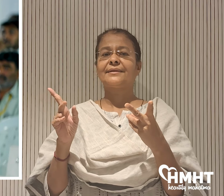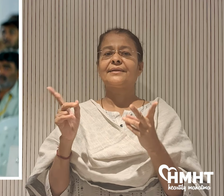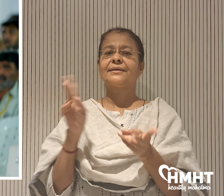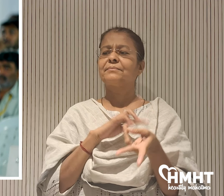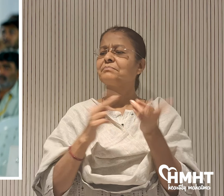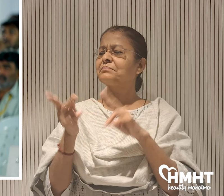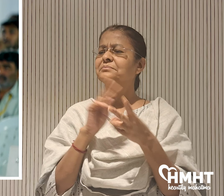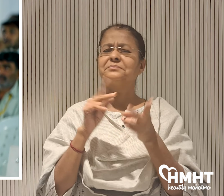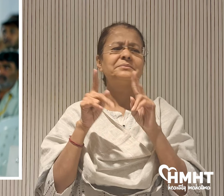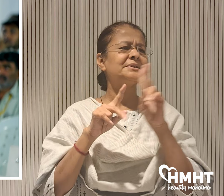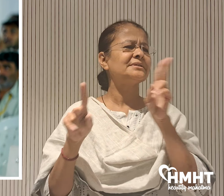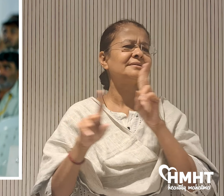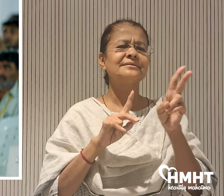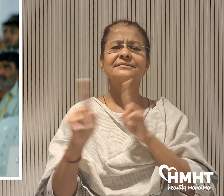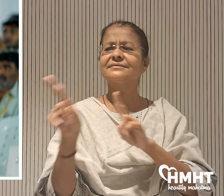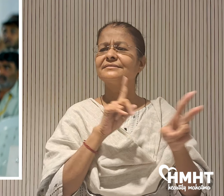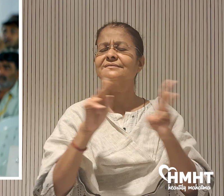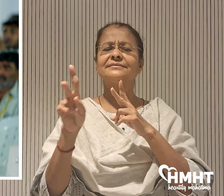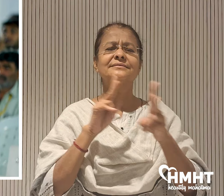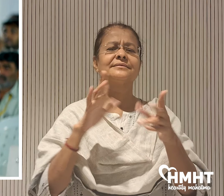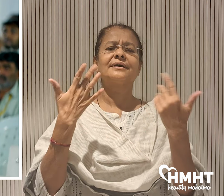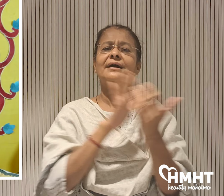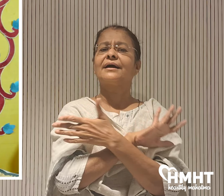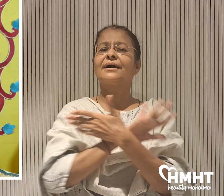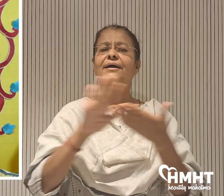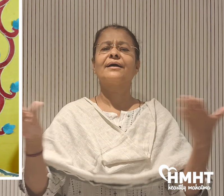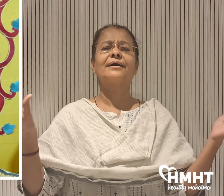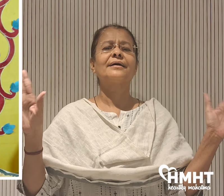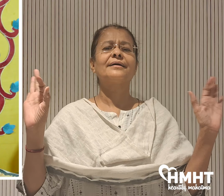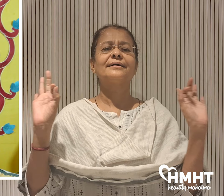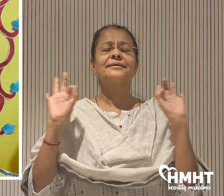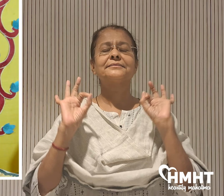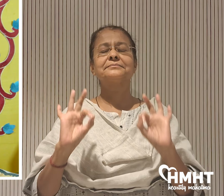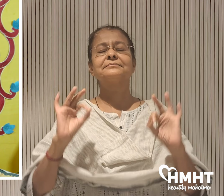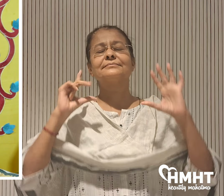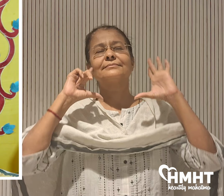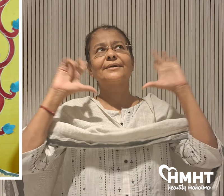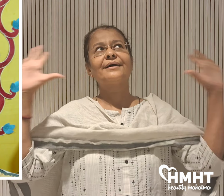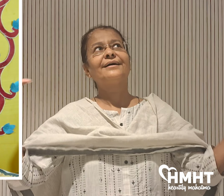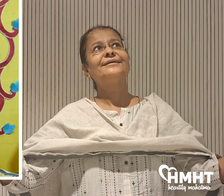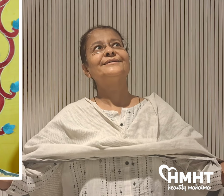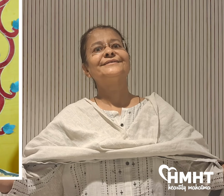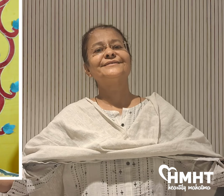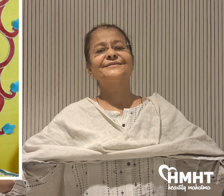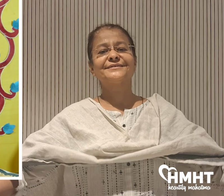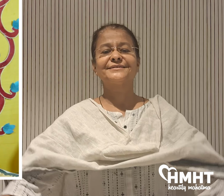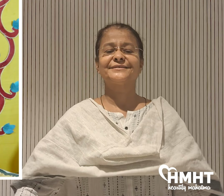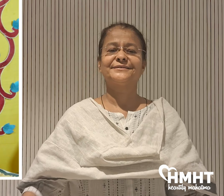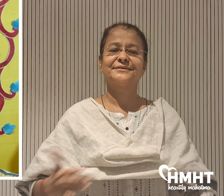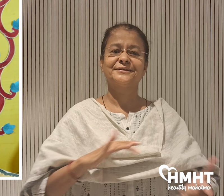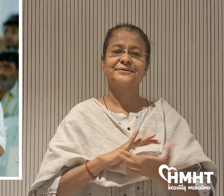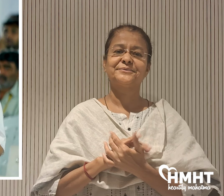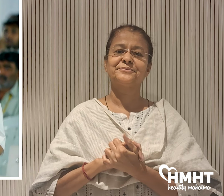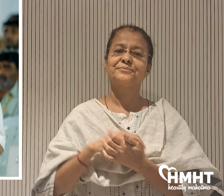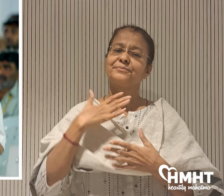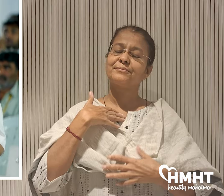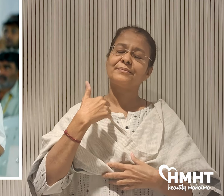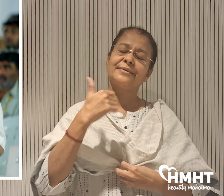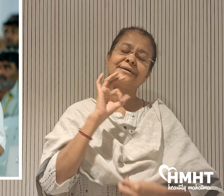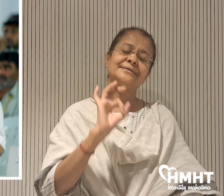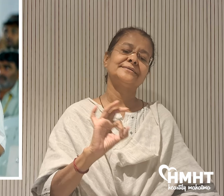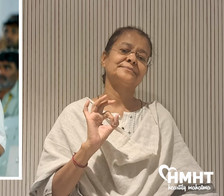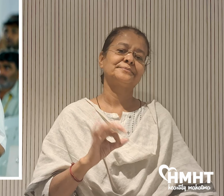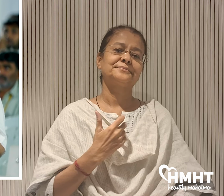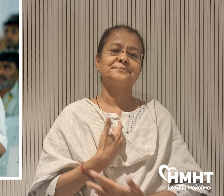છે, એટલો બધો મુક્ત આનંદ છે અને જિંદગીમાં જબરજસ્ત ફેરફાર થયો છે અને ખૂબ શાંતિ રહે છે. એ માટે મારી પાસે